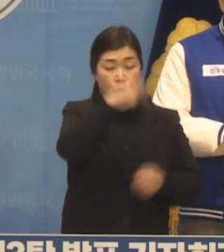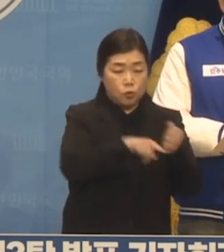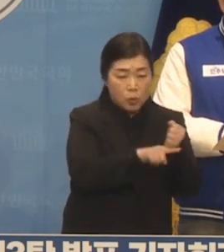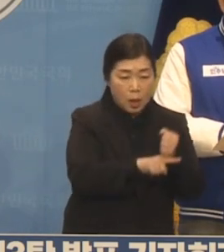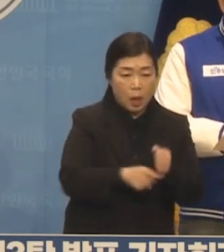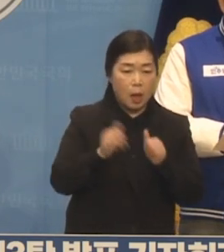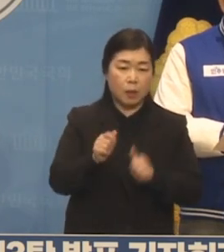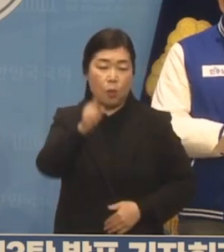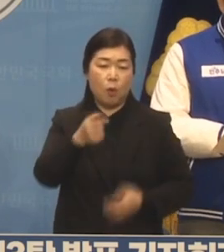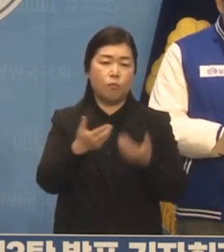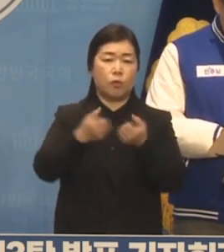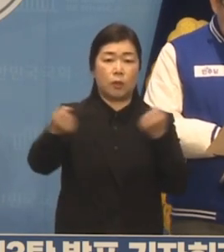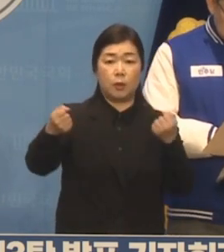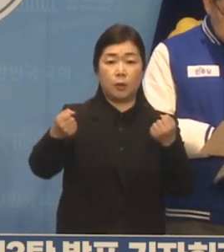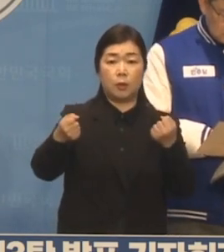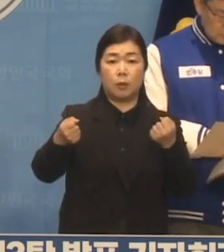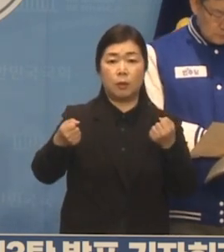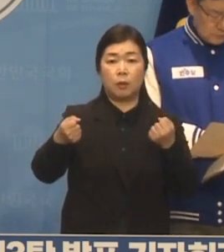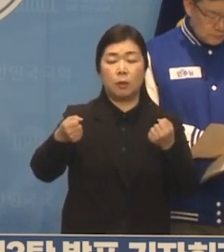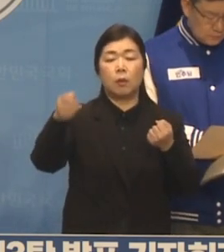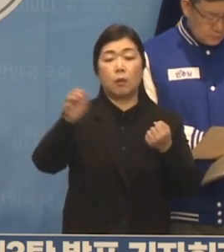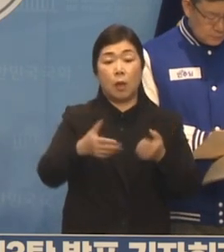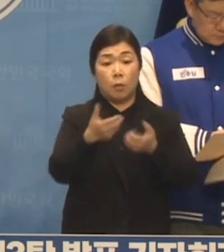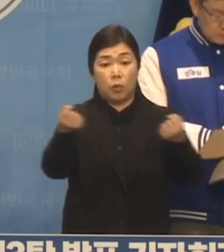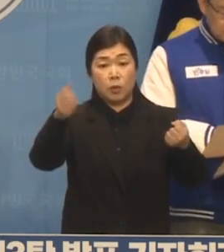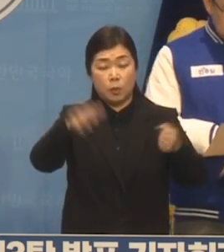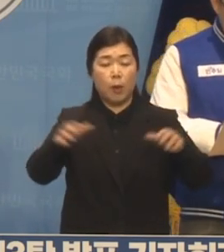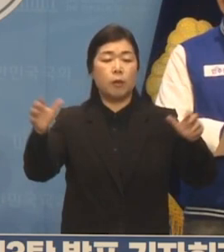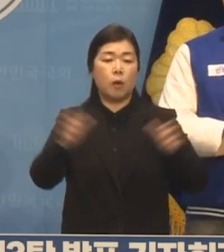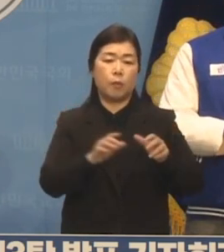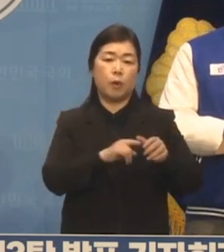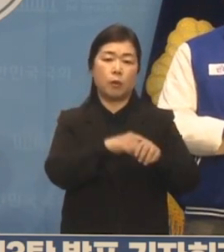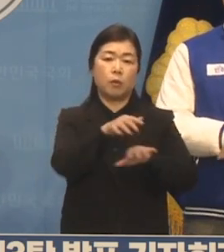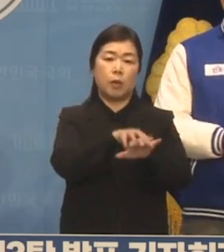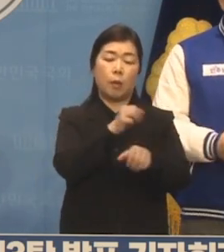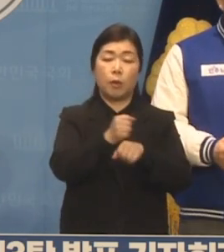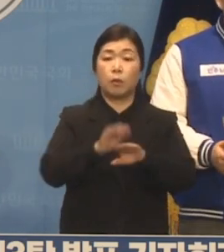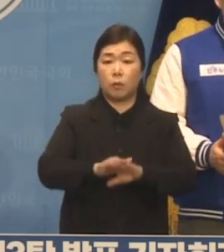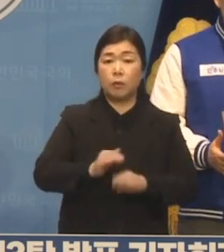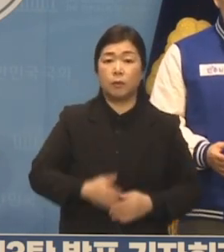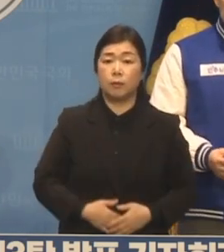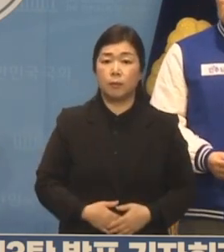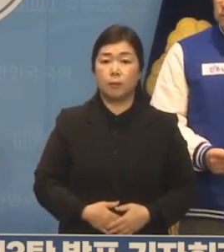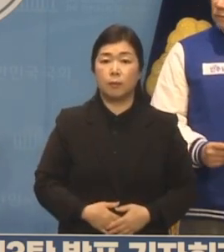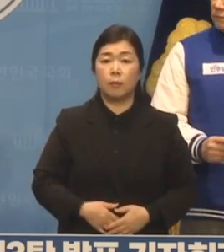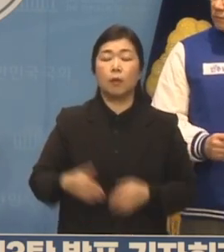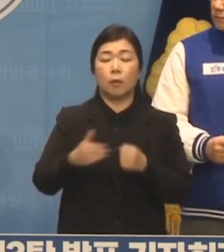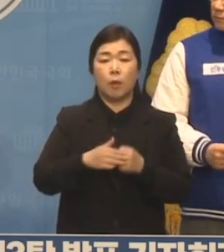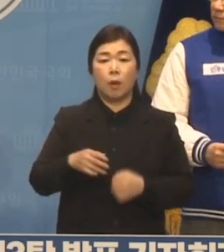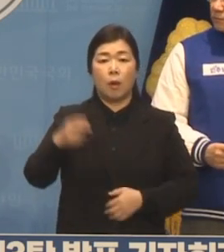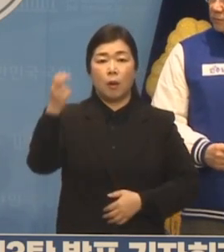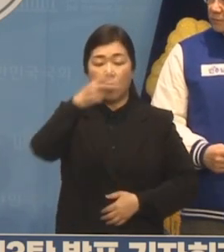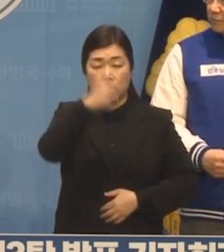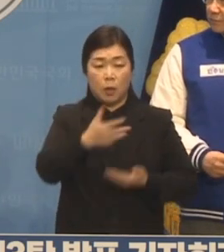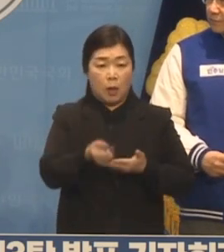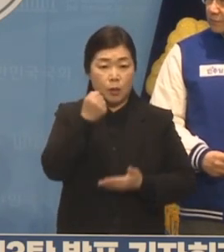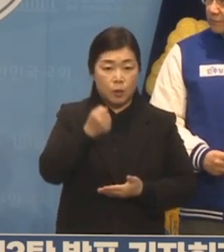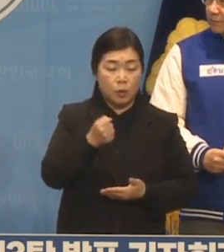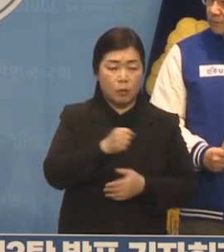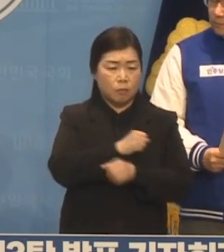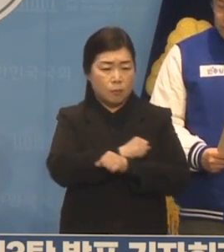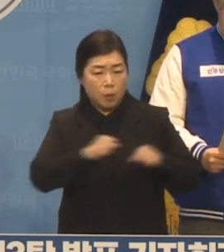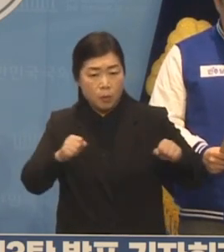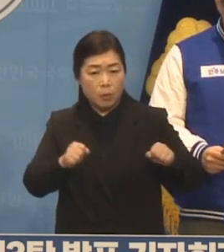협력의 체계를 확립. 이에 따라 검찰이 보유한 광범위한 수사 인력과 조직 등이